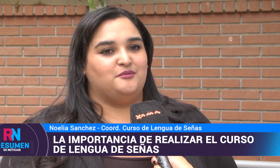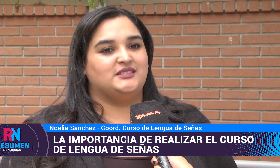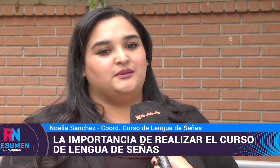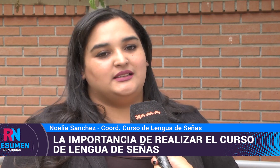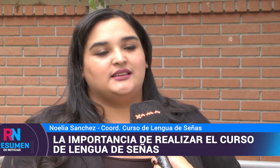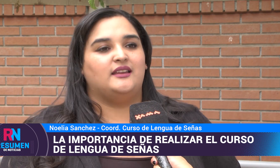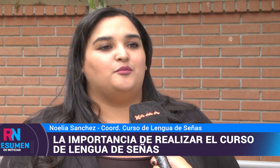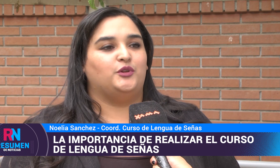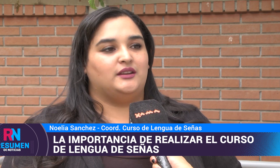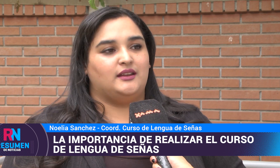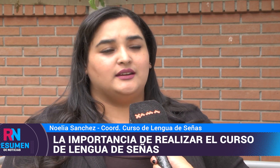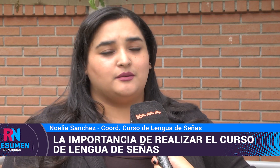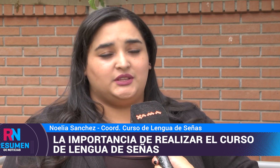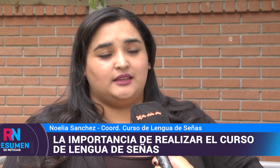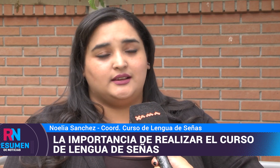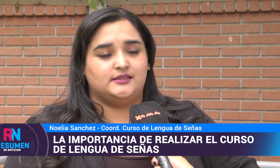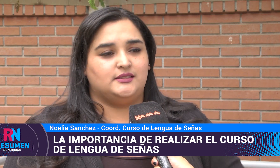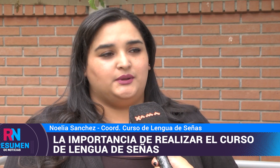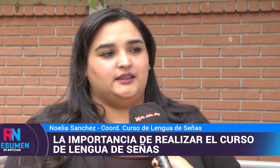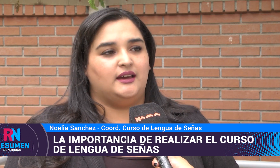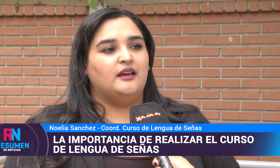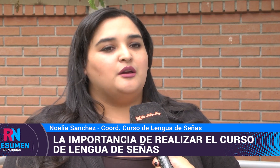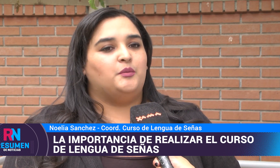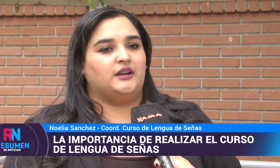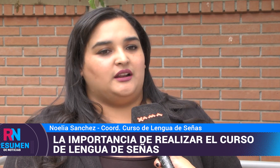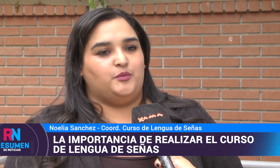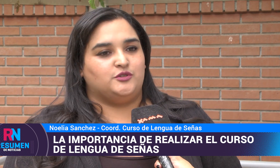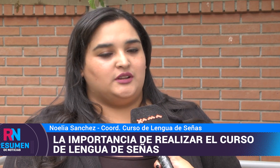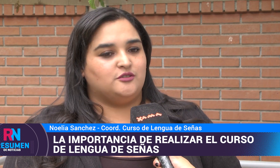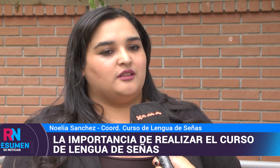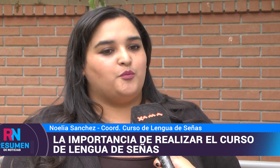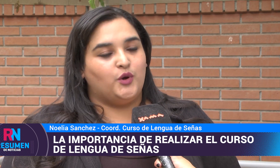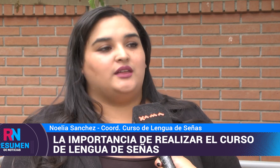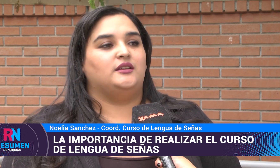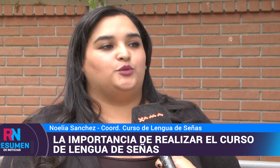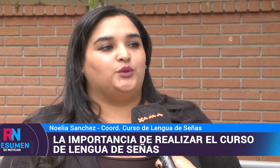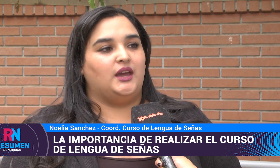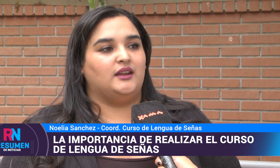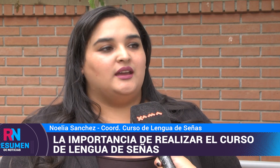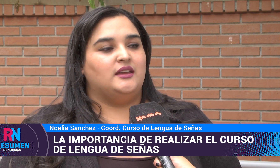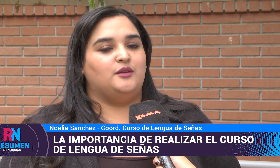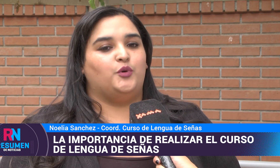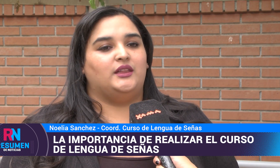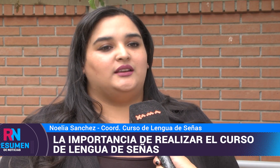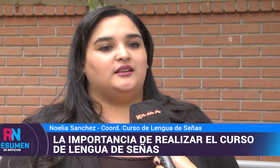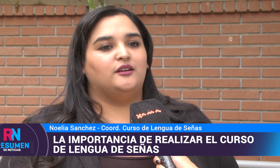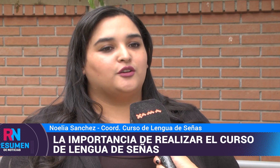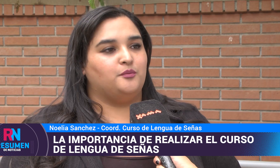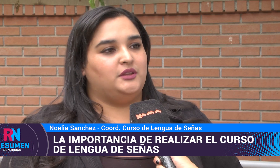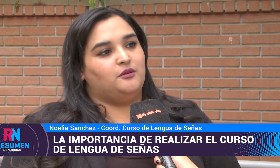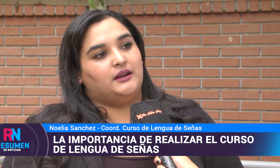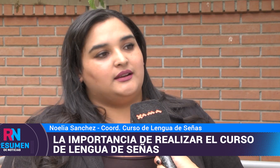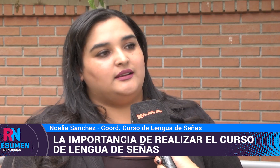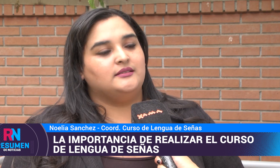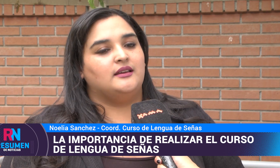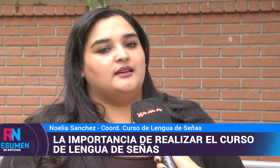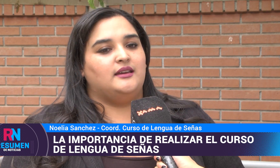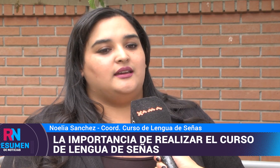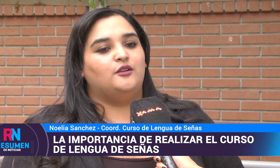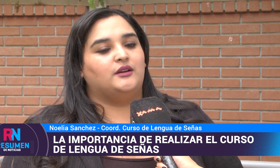visibilizar, el poder dar herramientas de accesibilidad para que las personas sordas puedan estudiar y puedan ir rompiendo barreras es lo